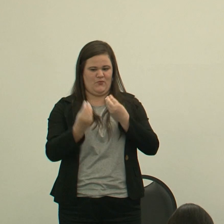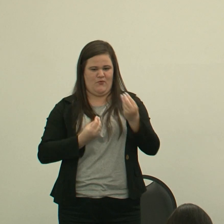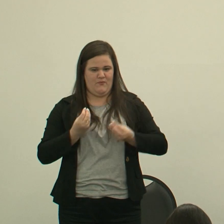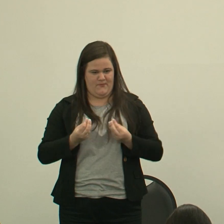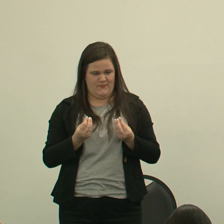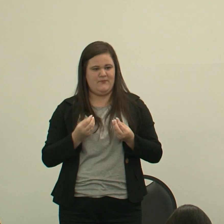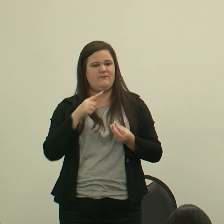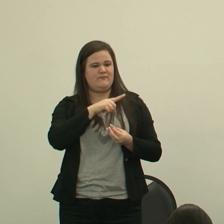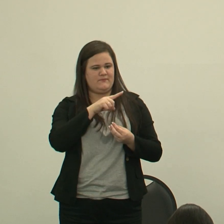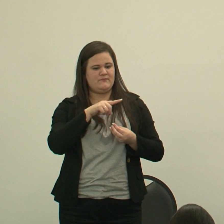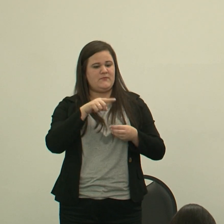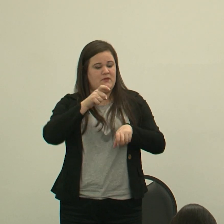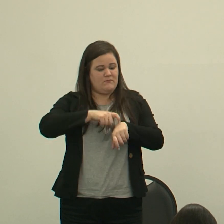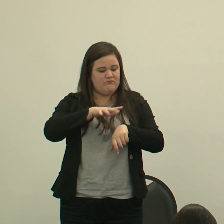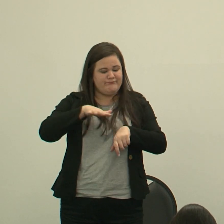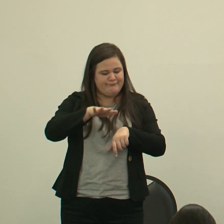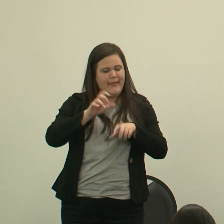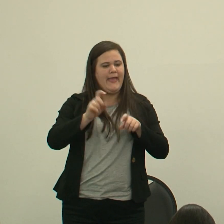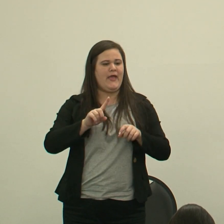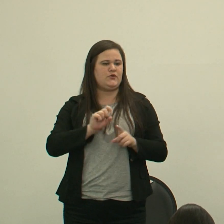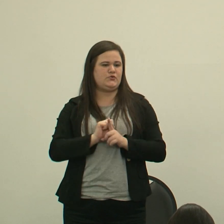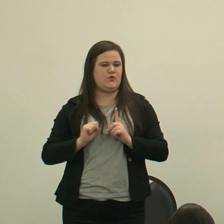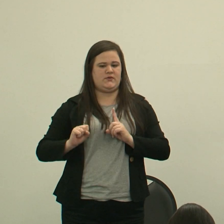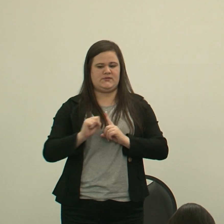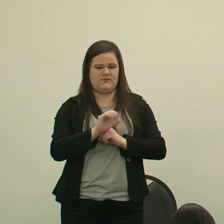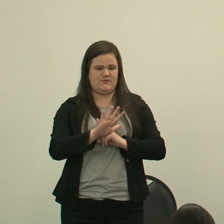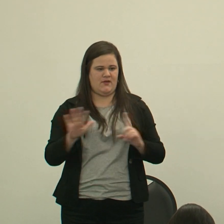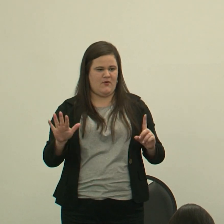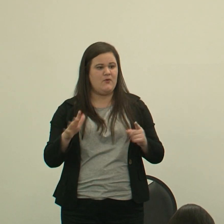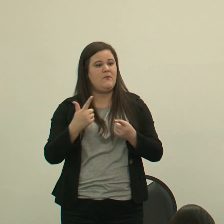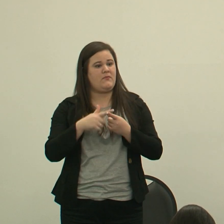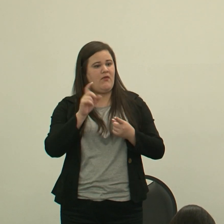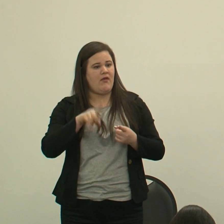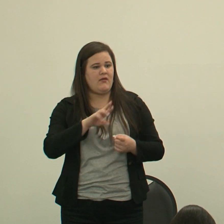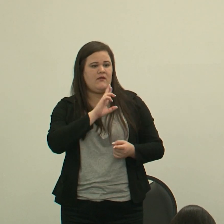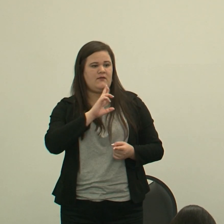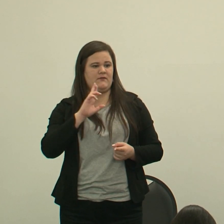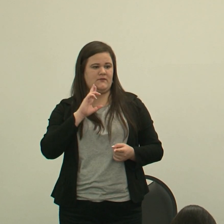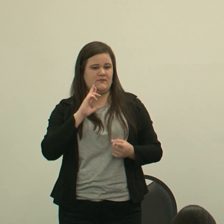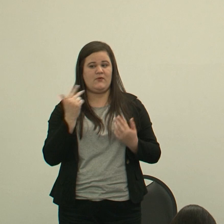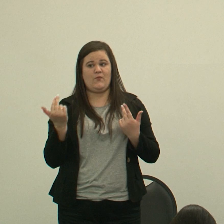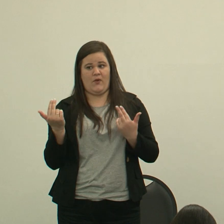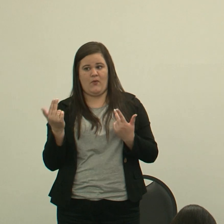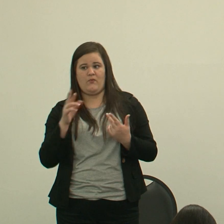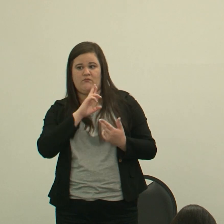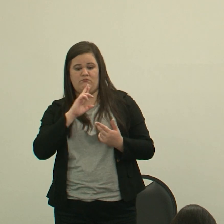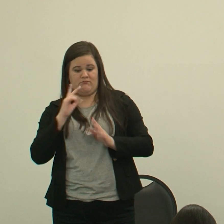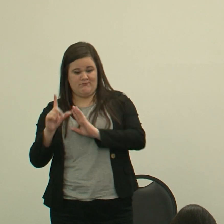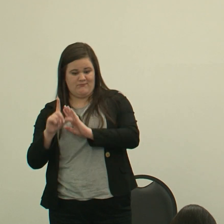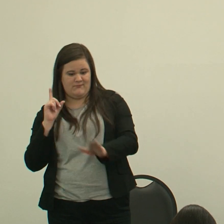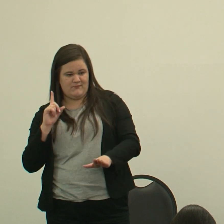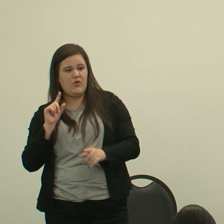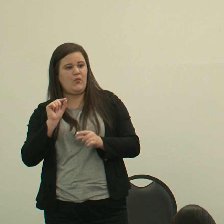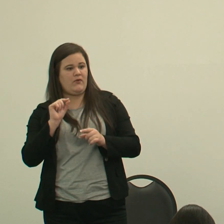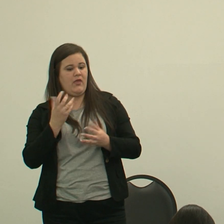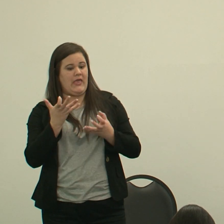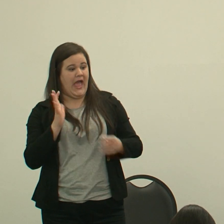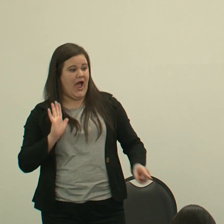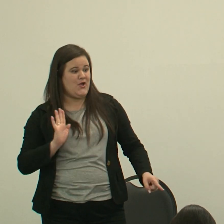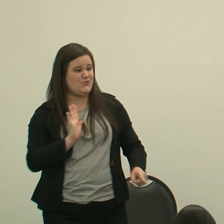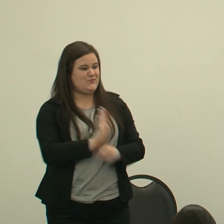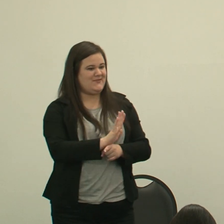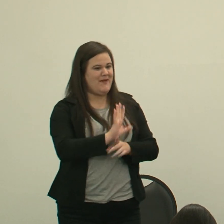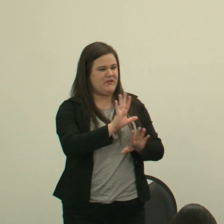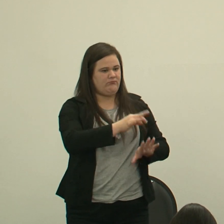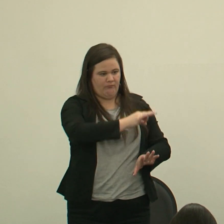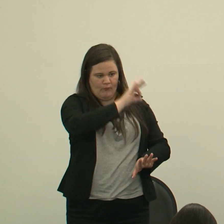situações extremamente sociais. Porque estão na lanchonete, tanto num caso como no outro. O primeiro é de você querer ajudar e o